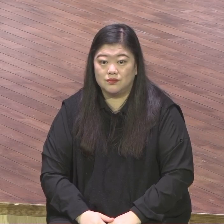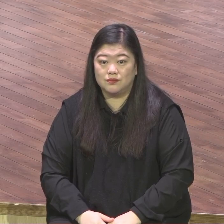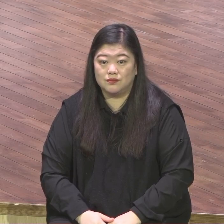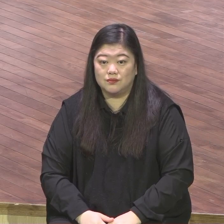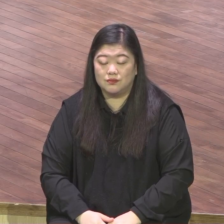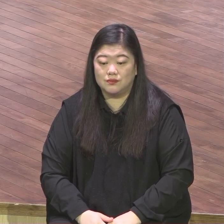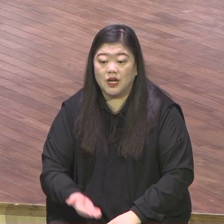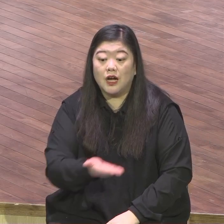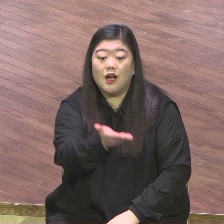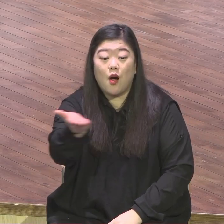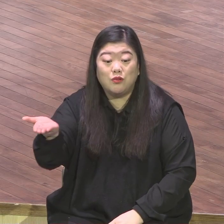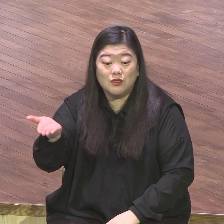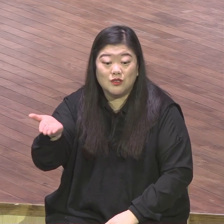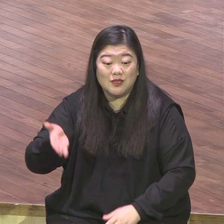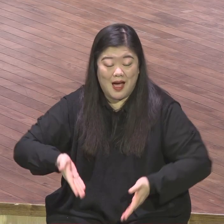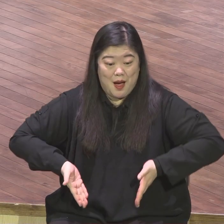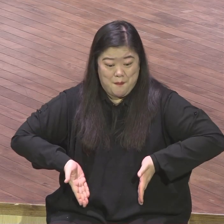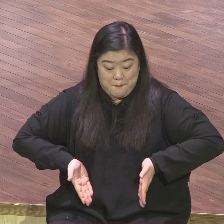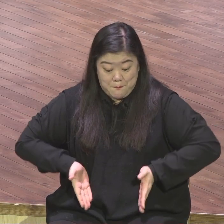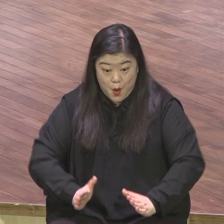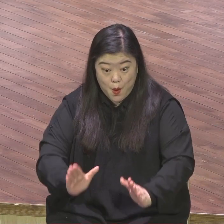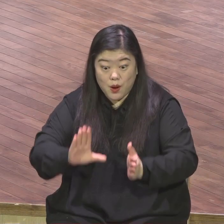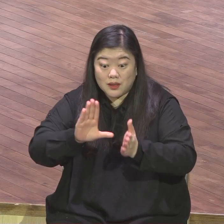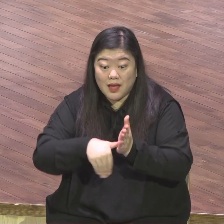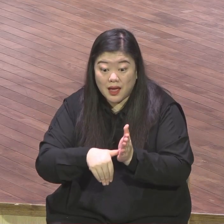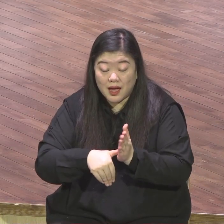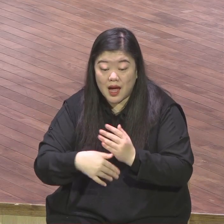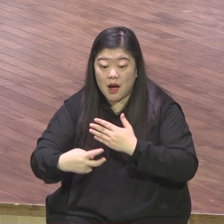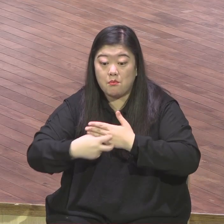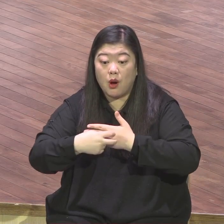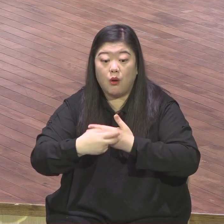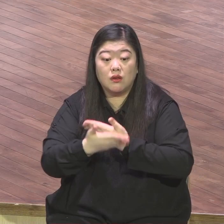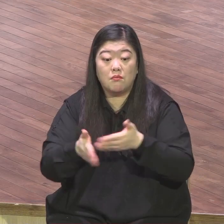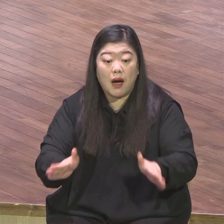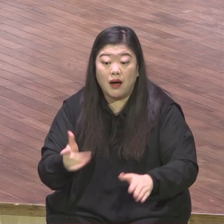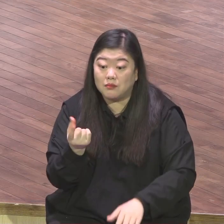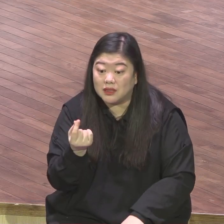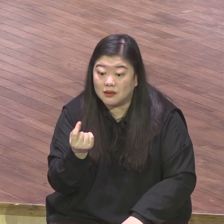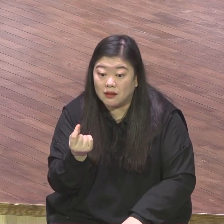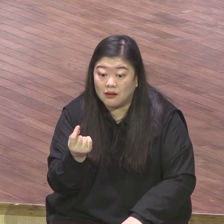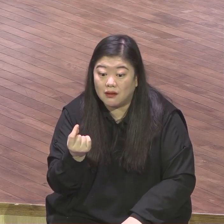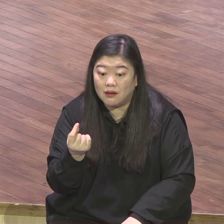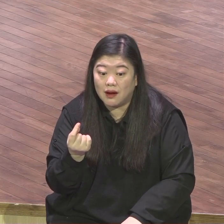그런데 무슨 특별한 전쟁 이런 일이 아니고는 일반적으로는